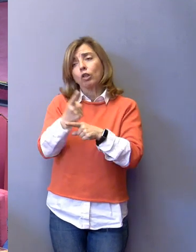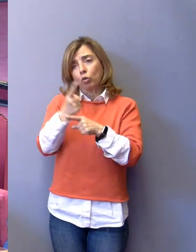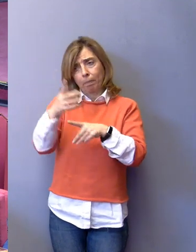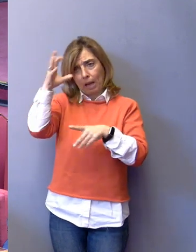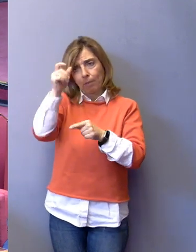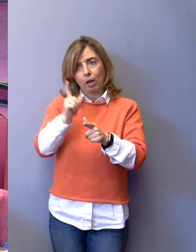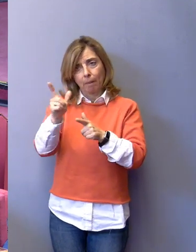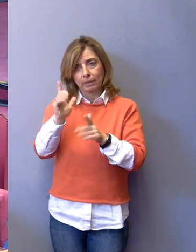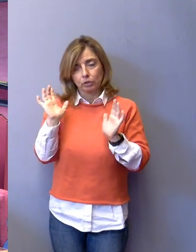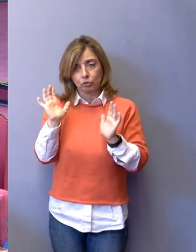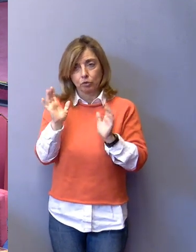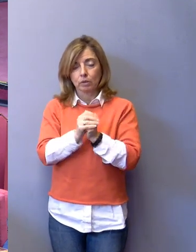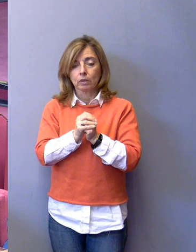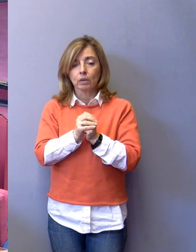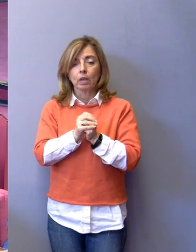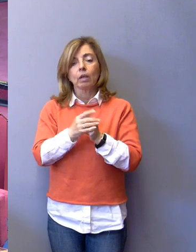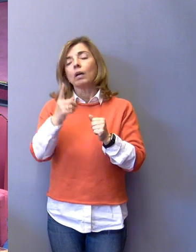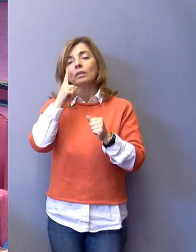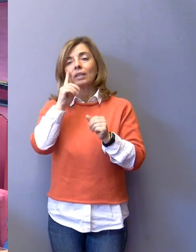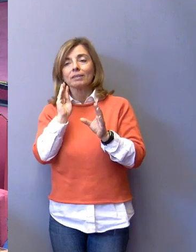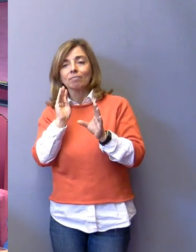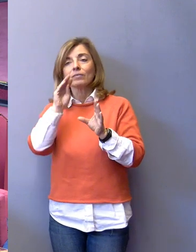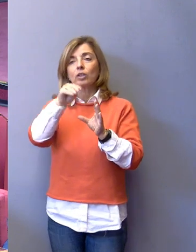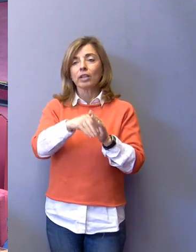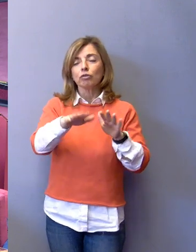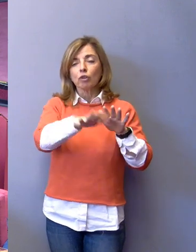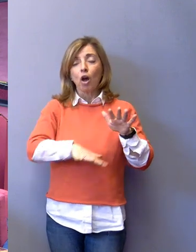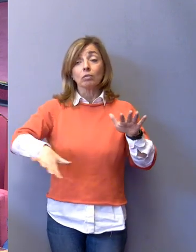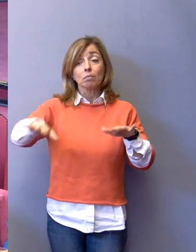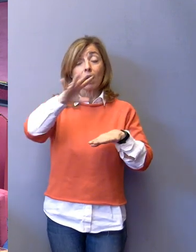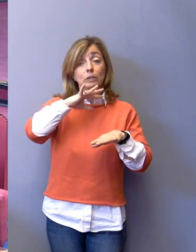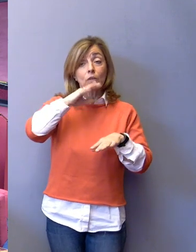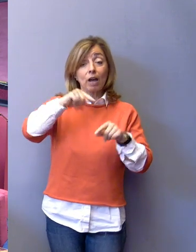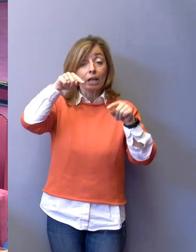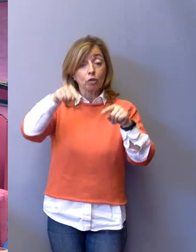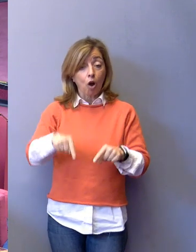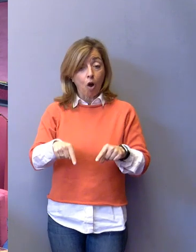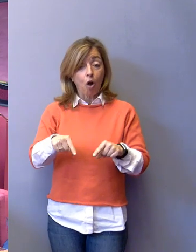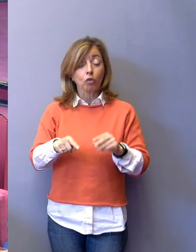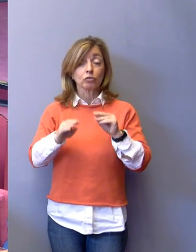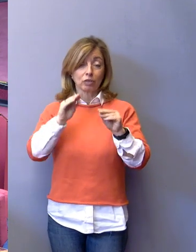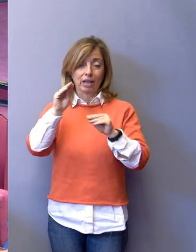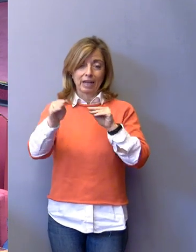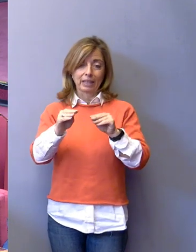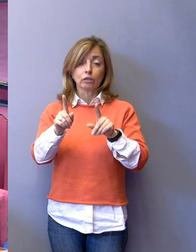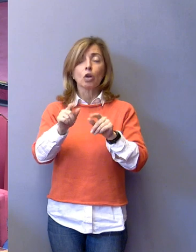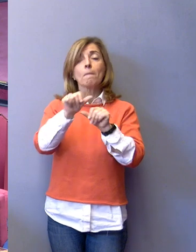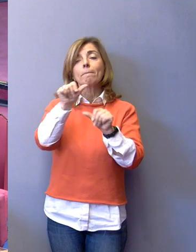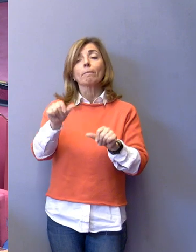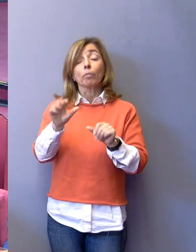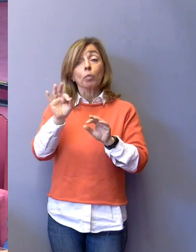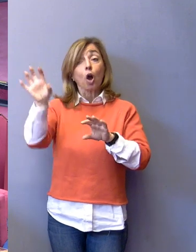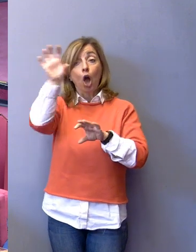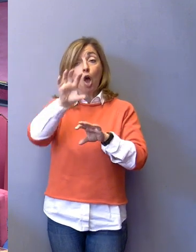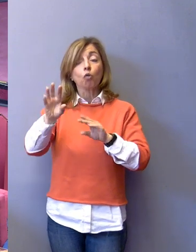quando si va inserita uno spazio verde oggi ci ha chiesto in maniera non discrezionale abbastanza perentoria dall'Europa